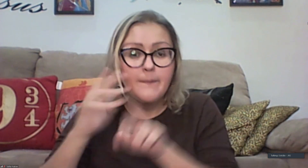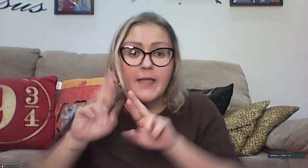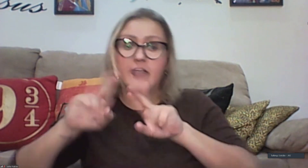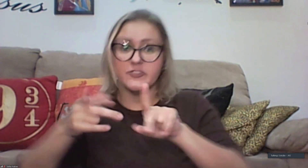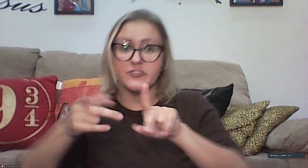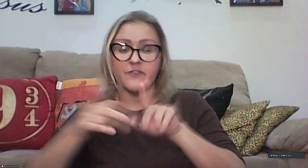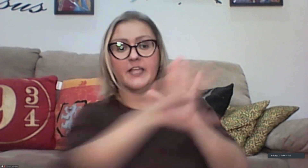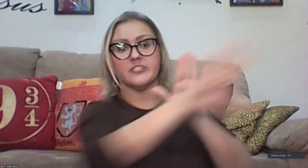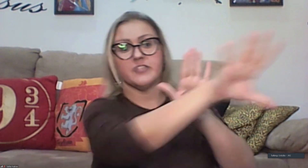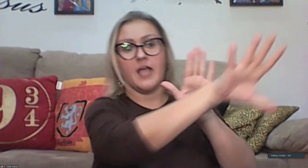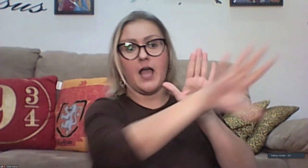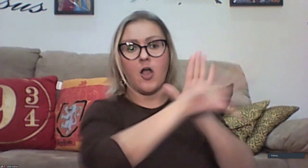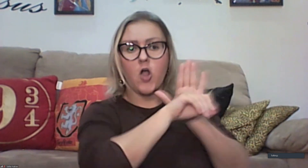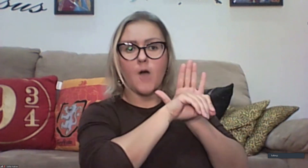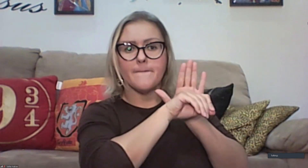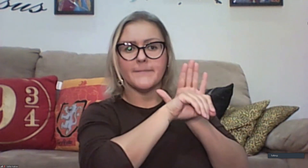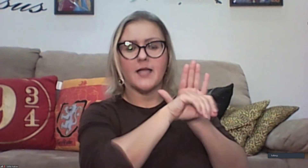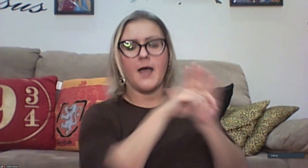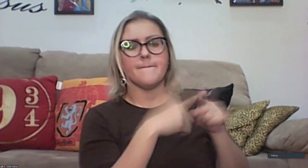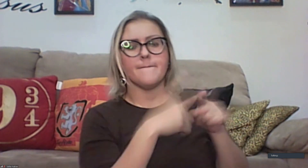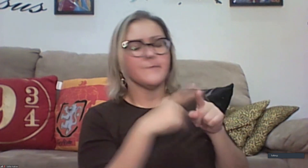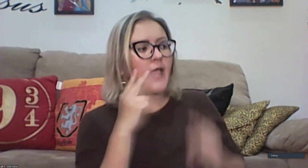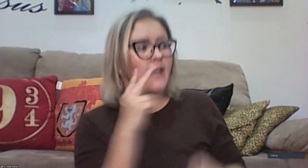que que o sinal de carro é feito assim? Porque